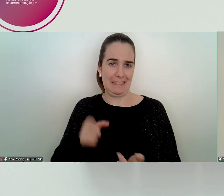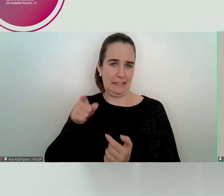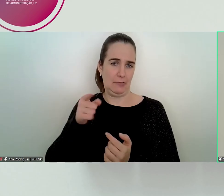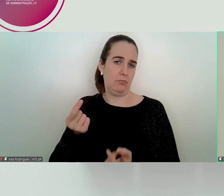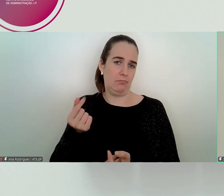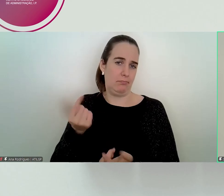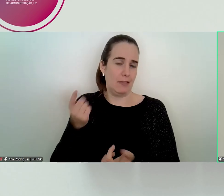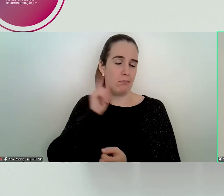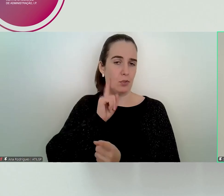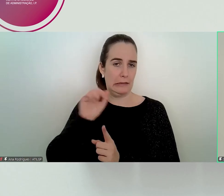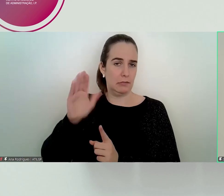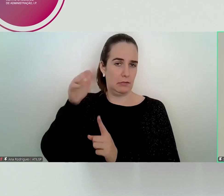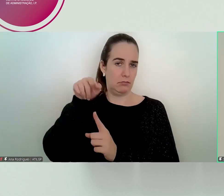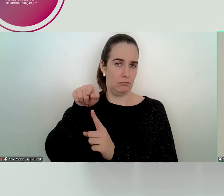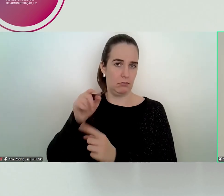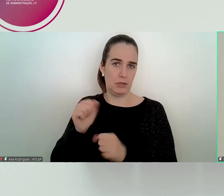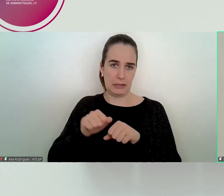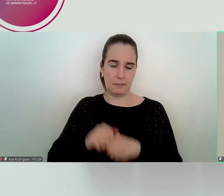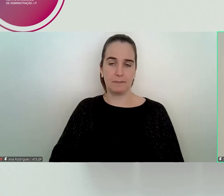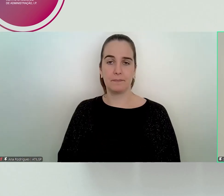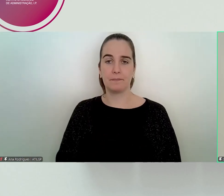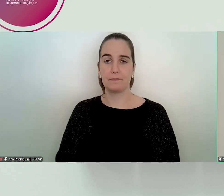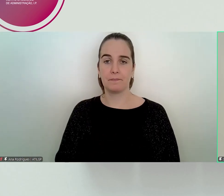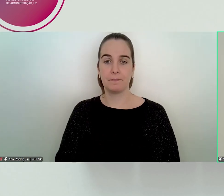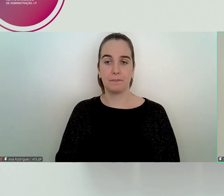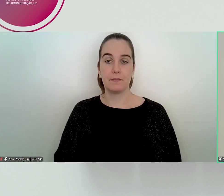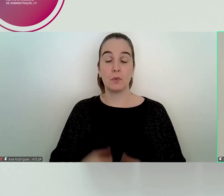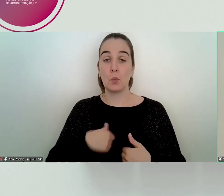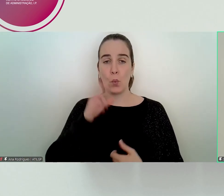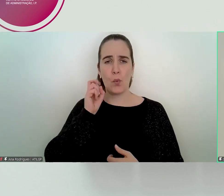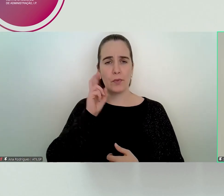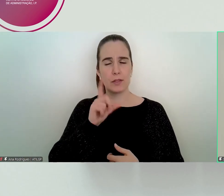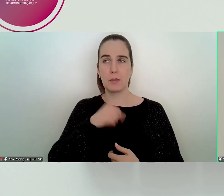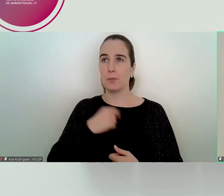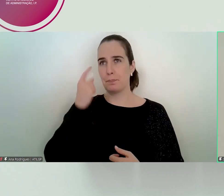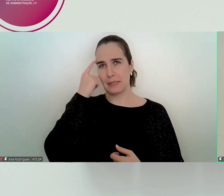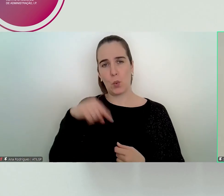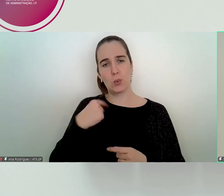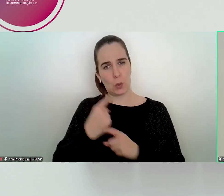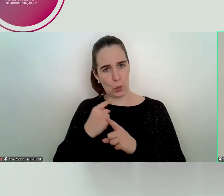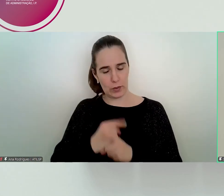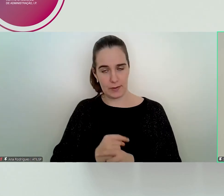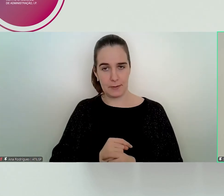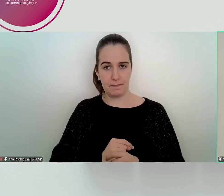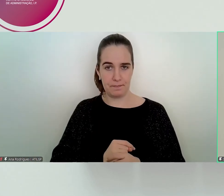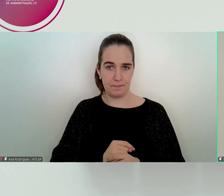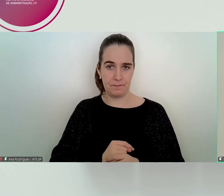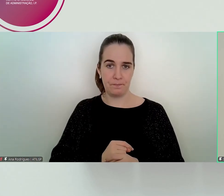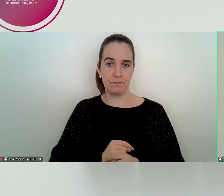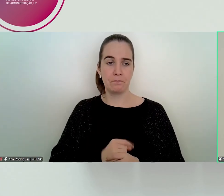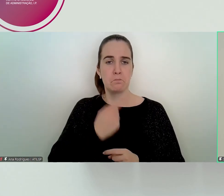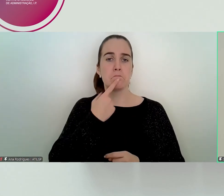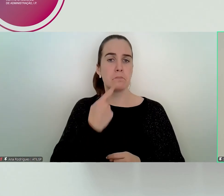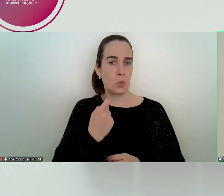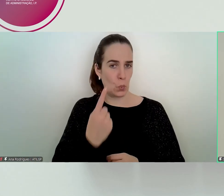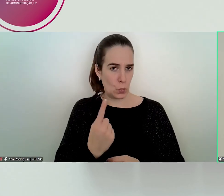deste elemento ou desta componente. Mas eu estava a ouvi-la e estava aqui a pensar numa questão, e portanto, e